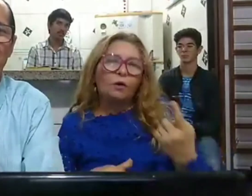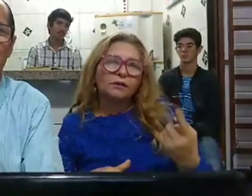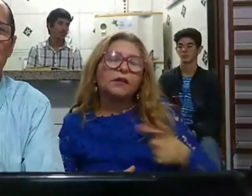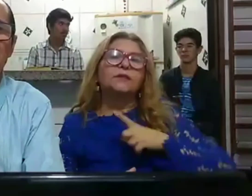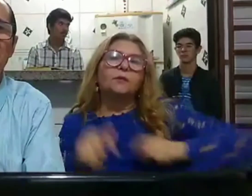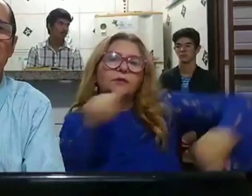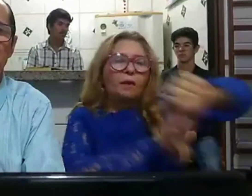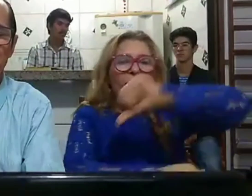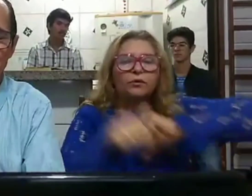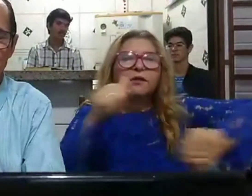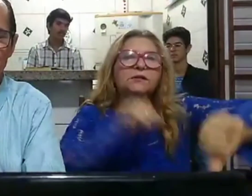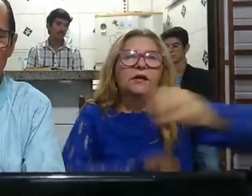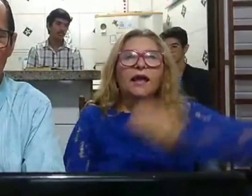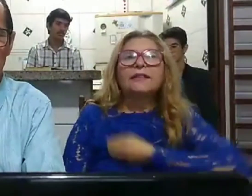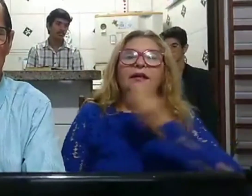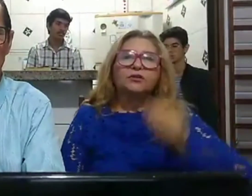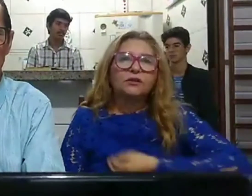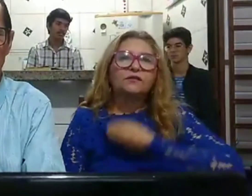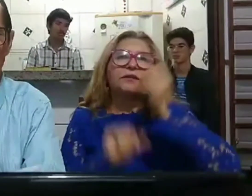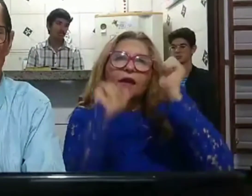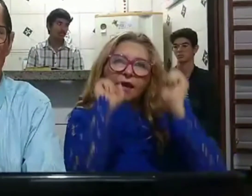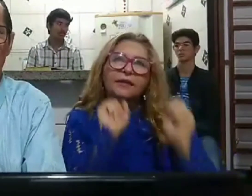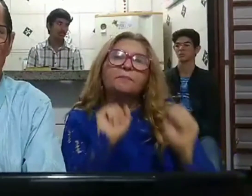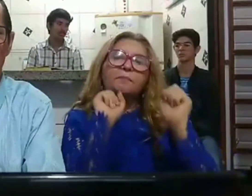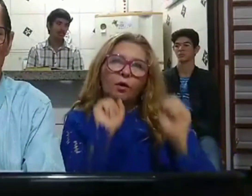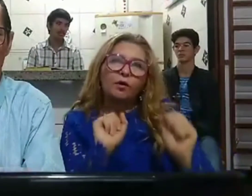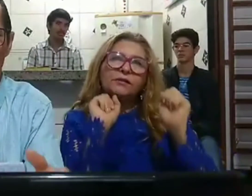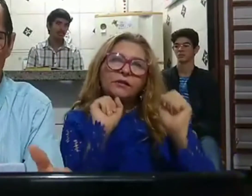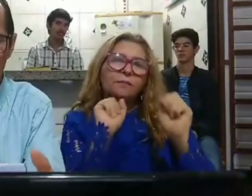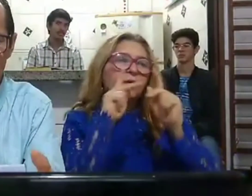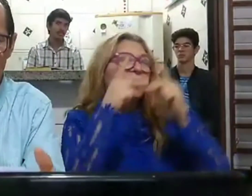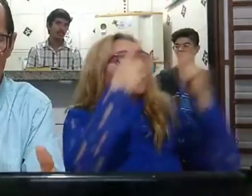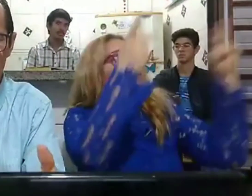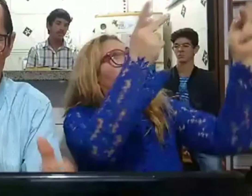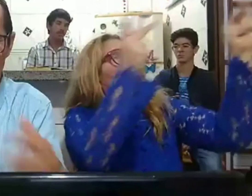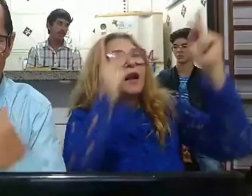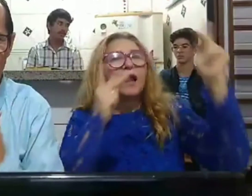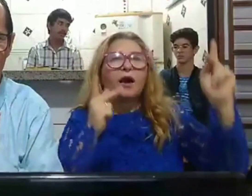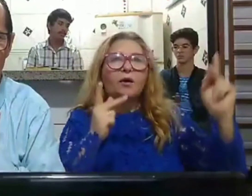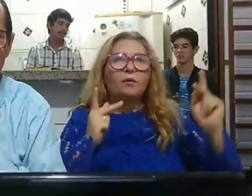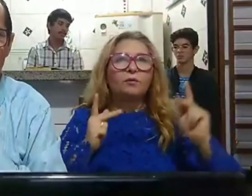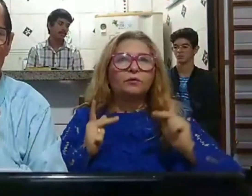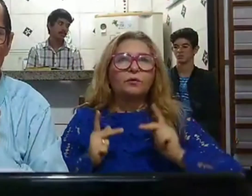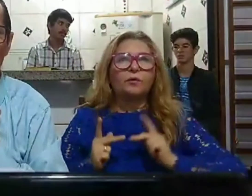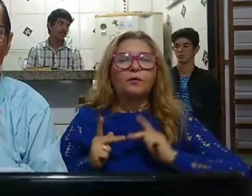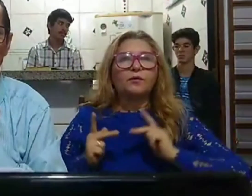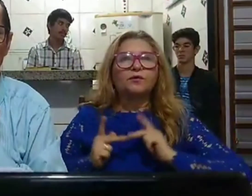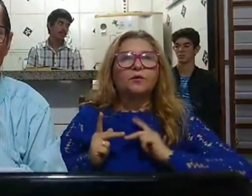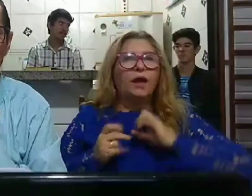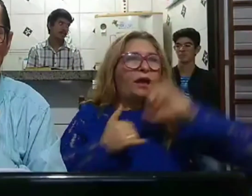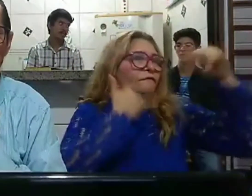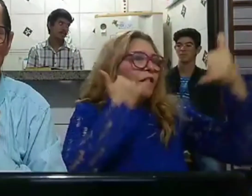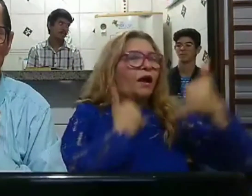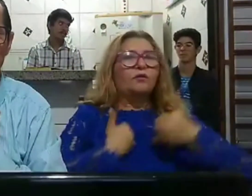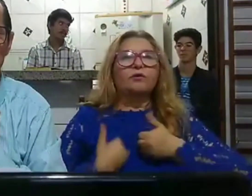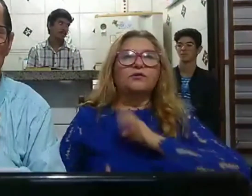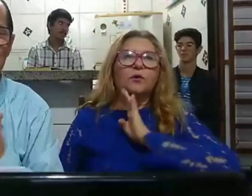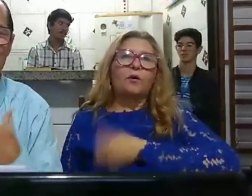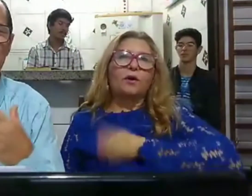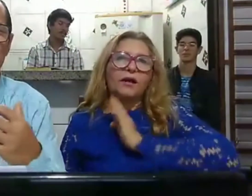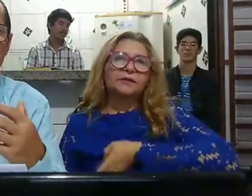mude as nossas vidas, que possa então falar conosco, de tratar o nosso coração no sentido